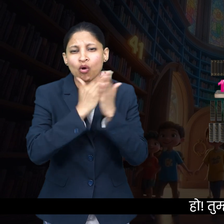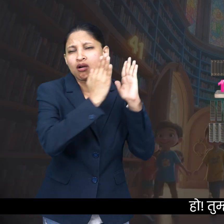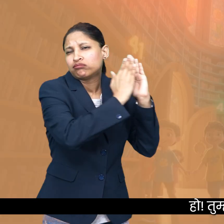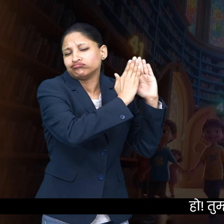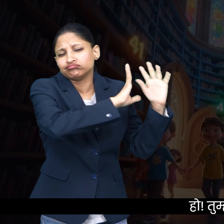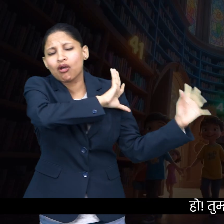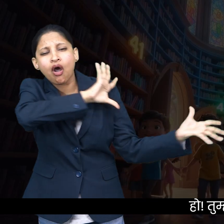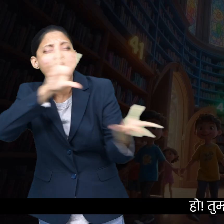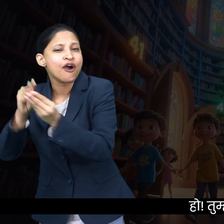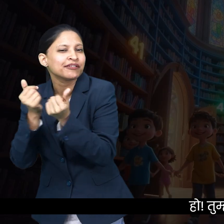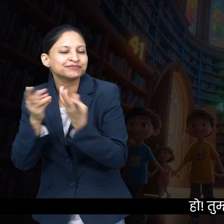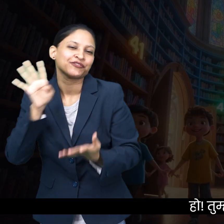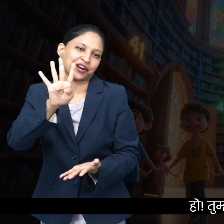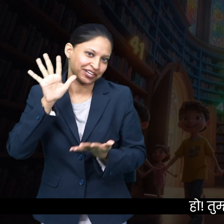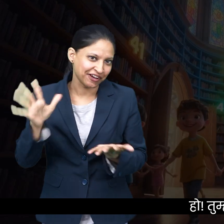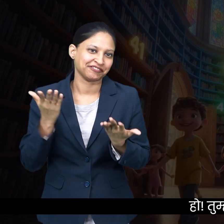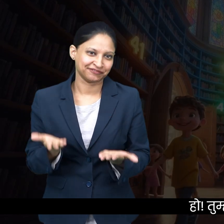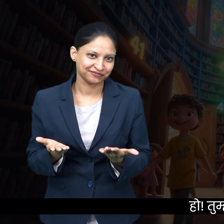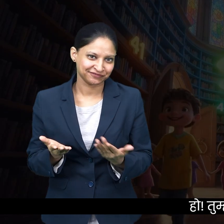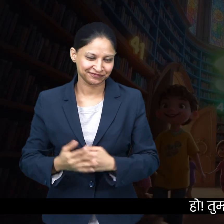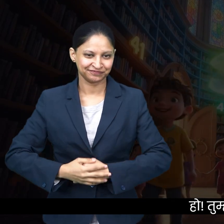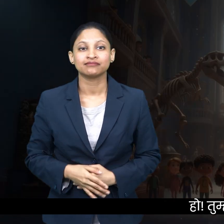तुम्ही बरोबर आहात.